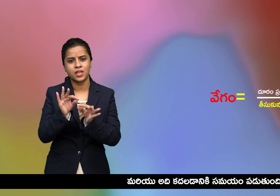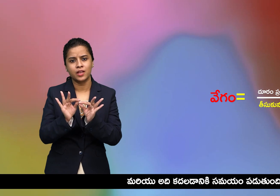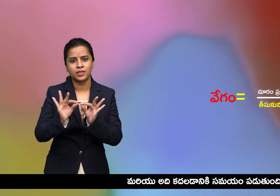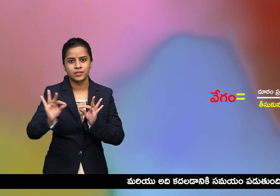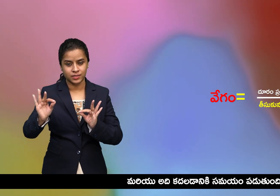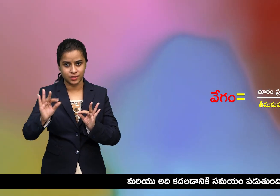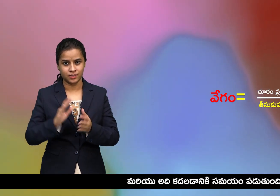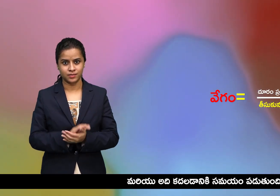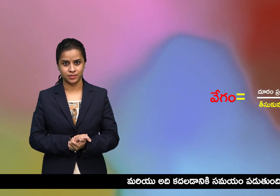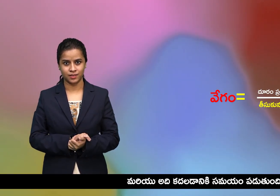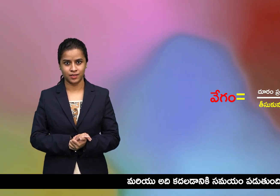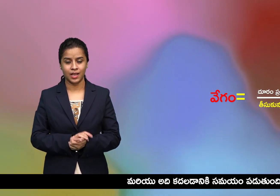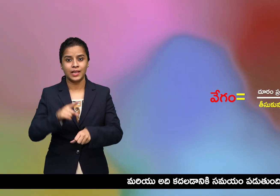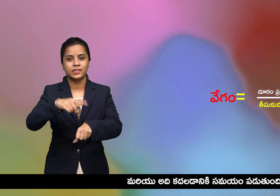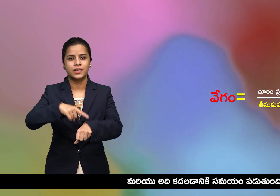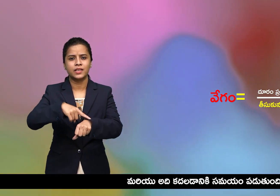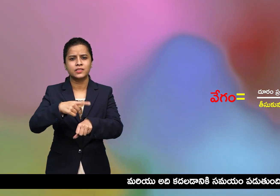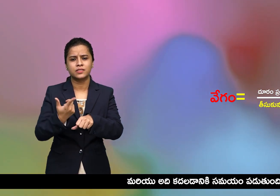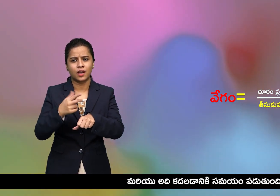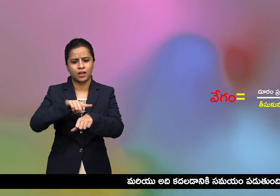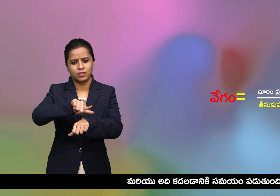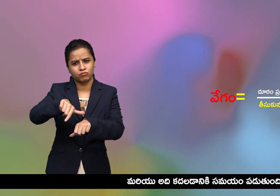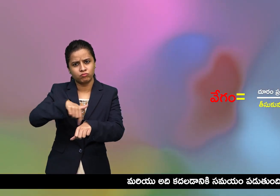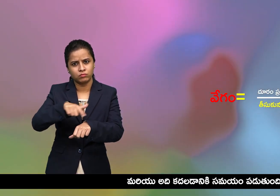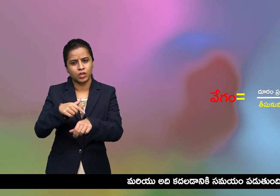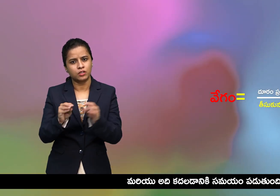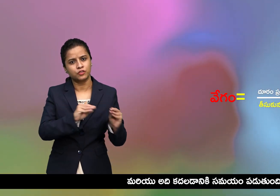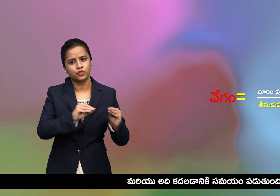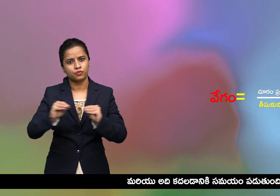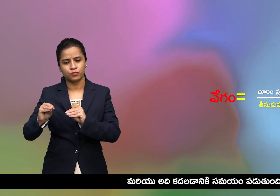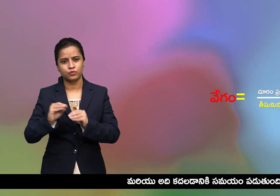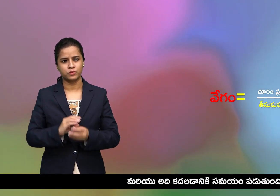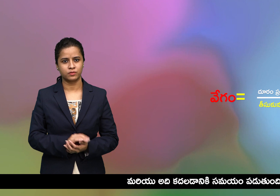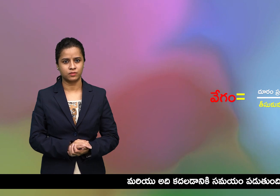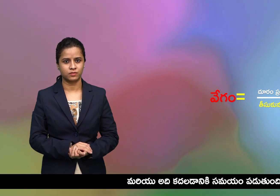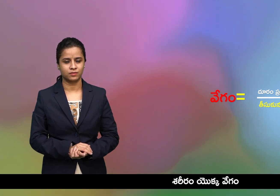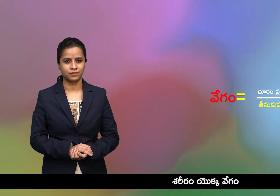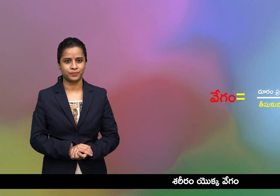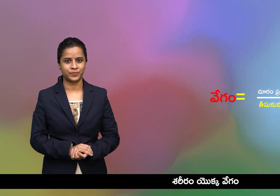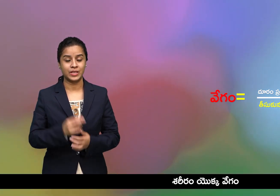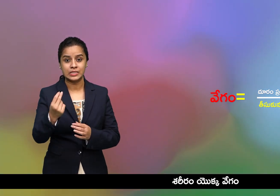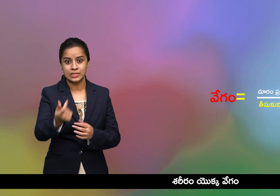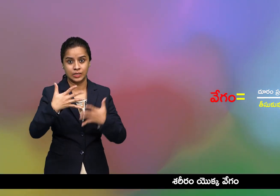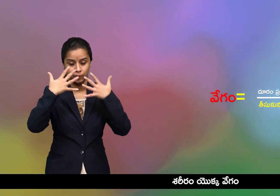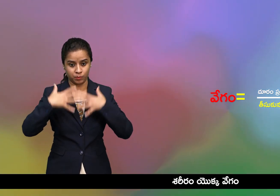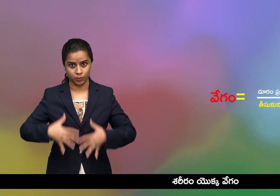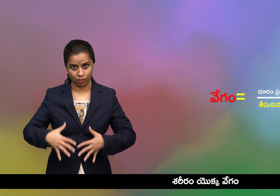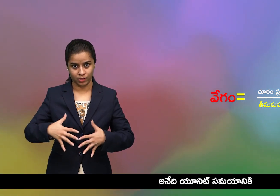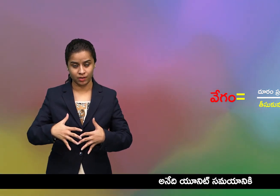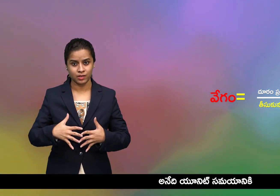చేస్తుంది మరియు అది కదలడానికి సమయం పడుతుంది. శరీరం యొక్క